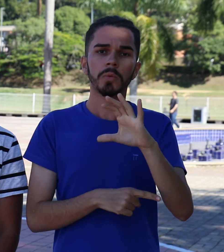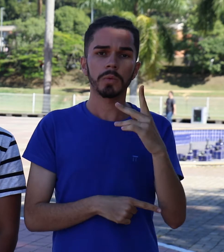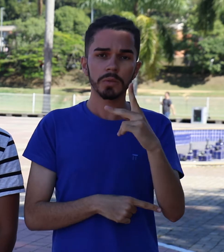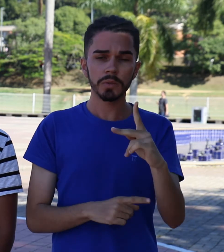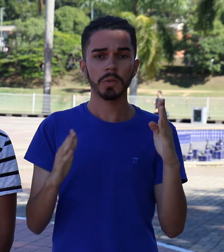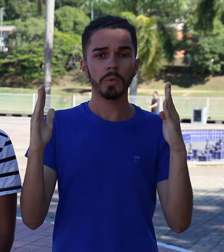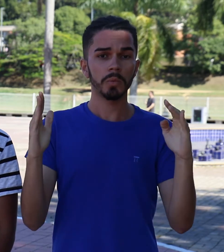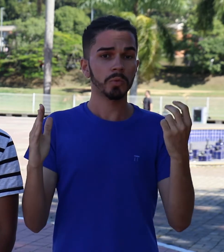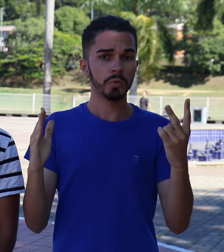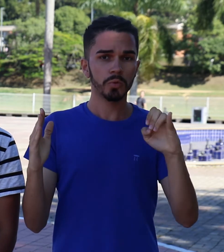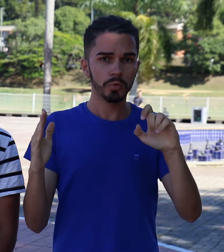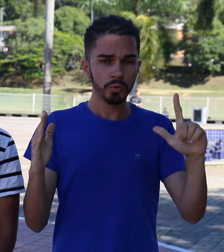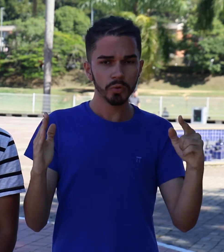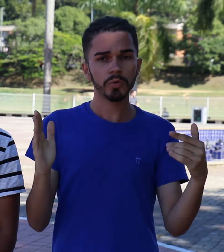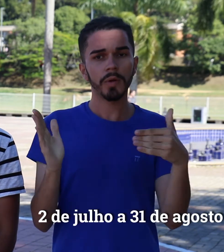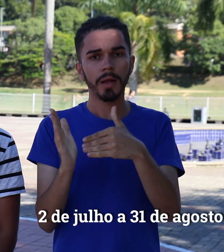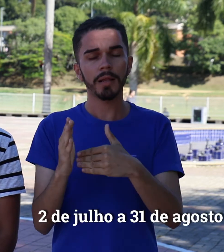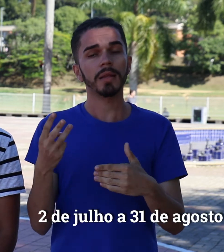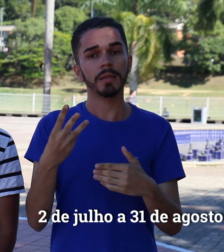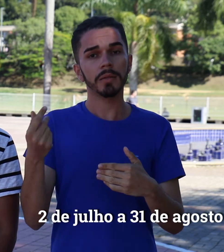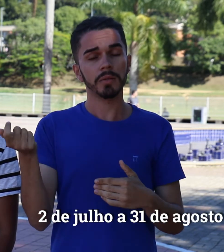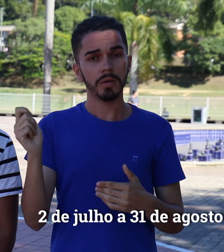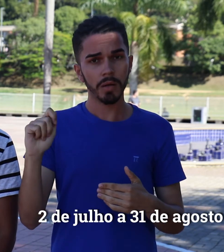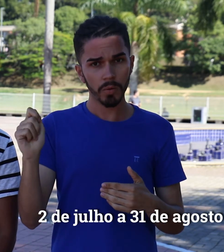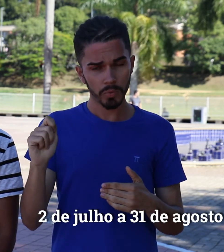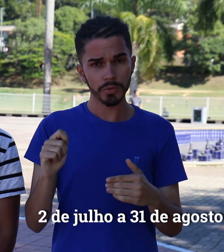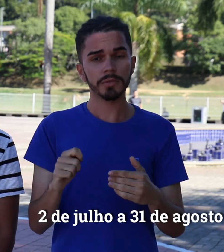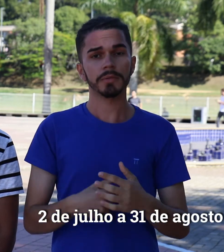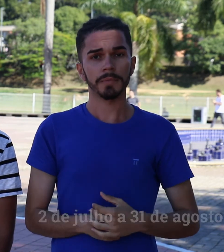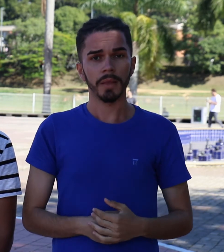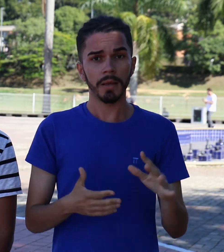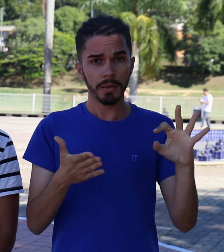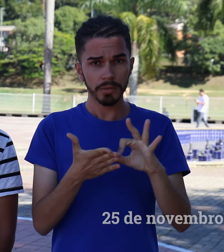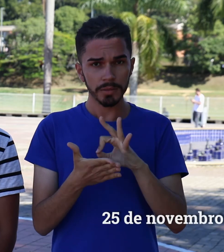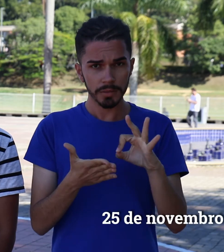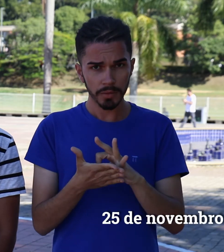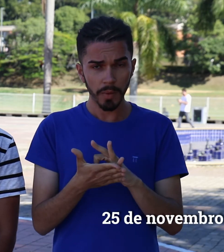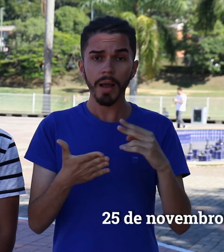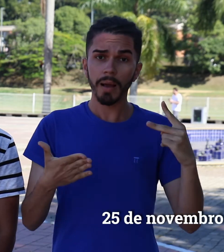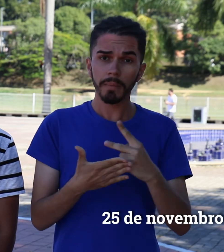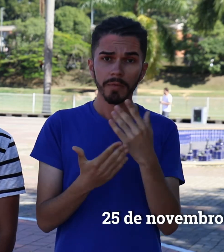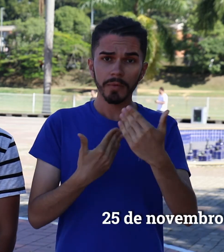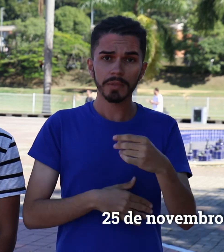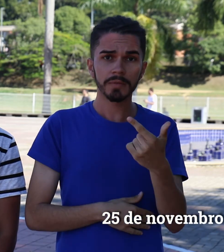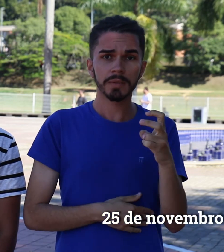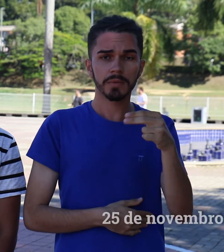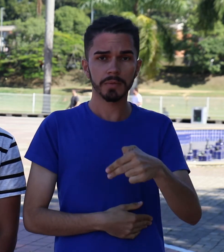coordenador para garantir sua inscrição no período de 2 de julho a 31 de agosto. A prova será no dia 25 de novembro.